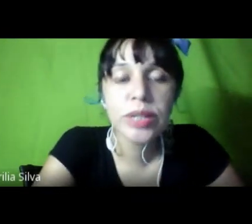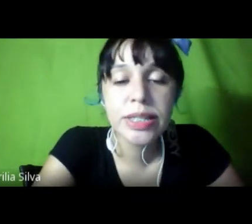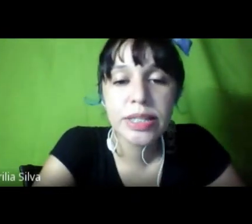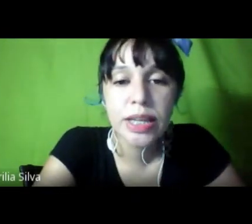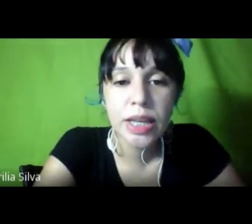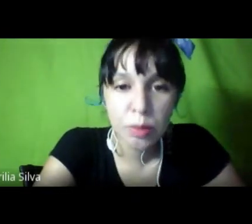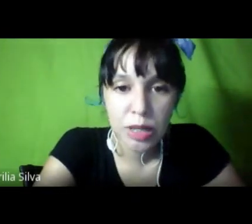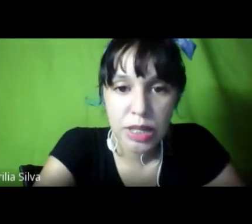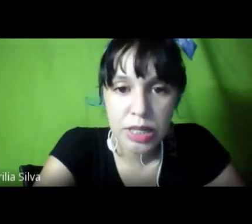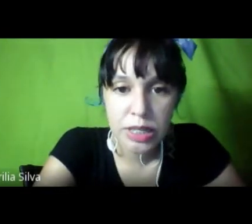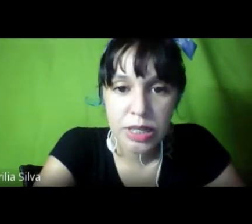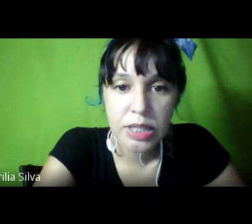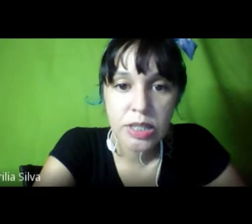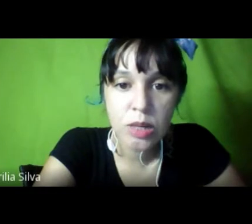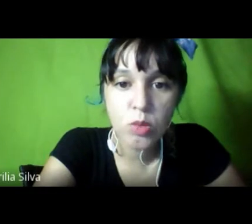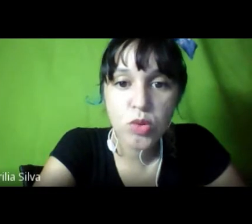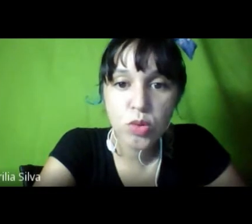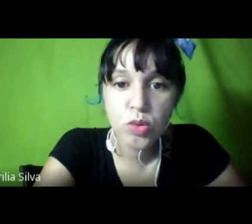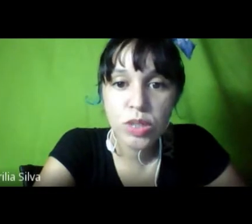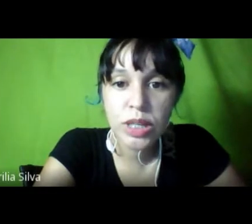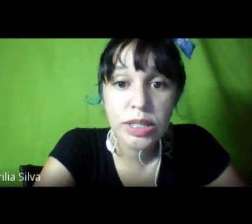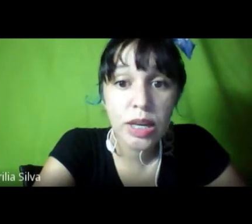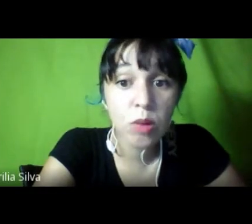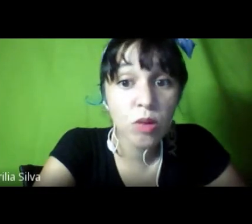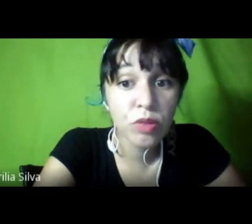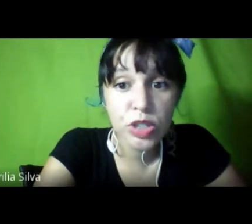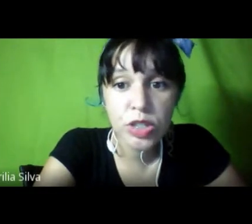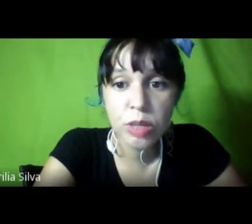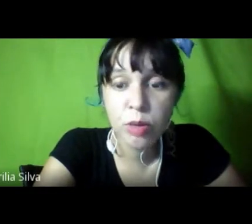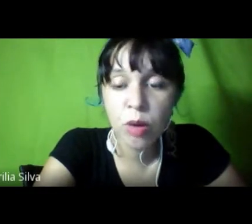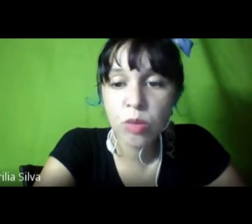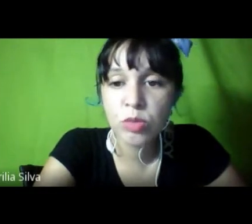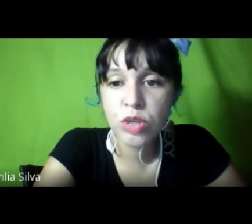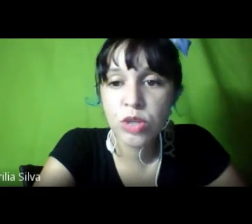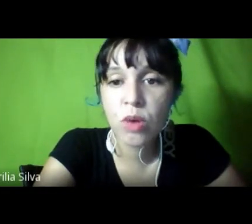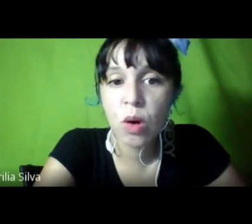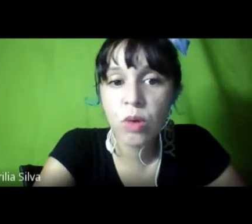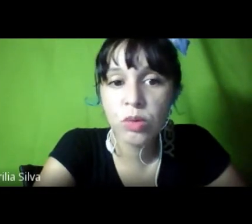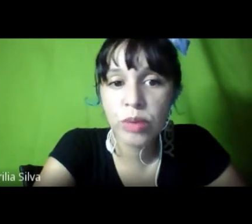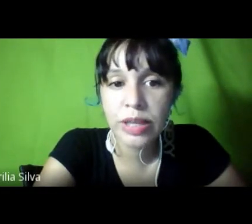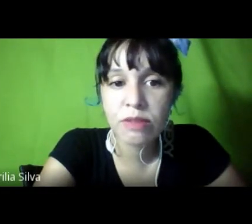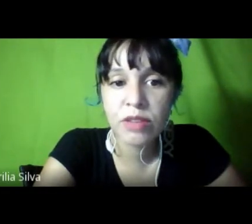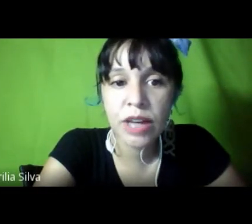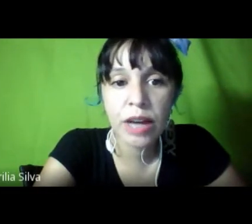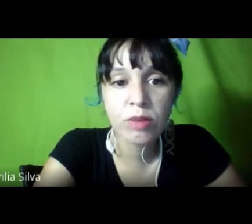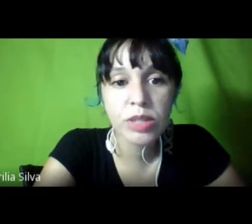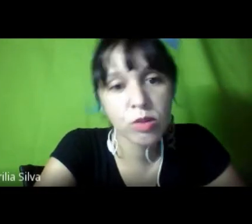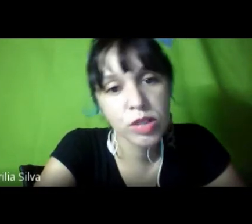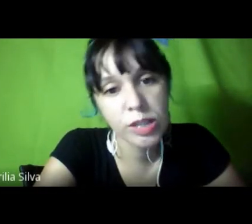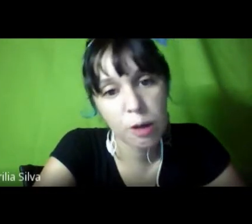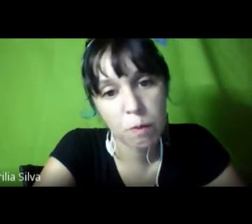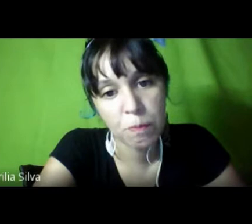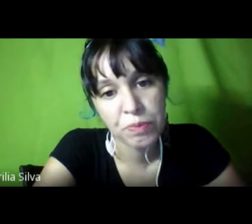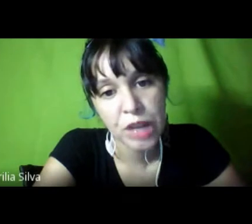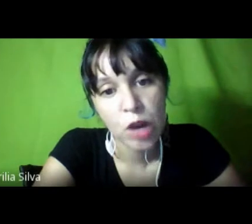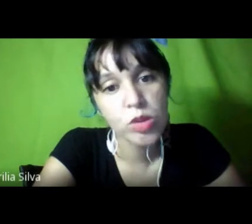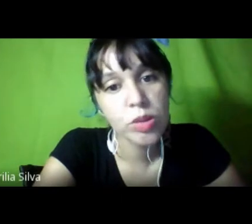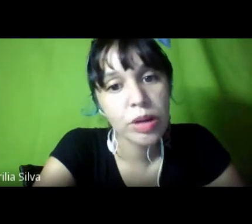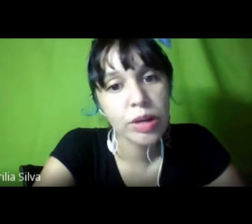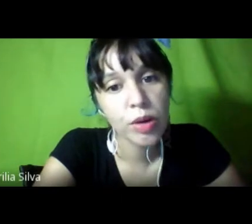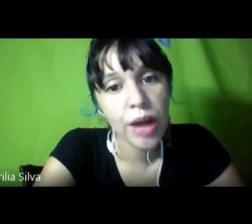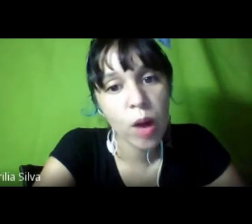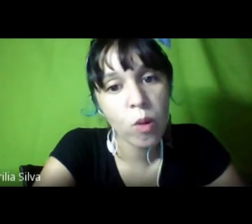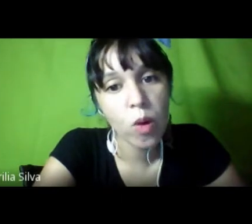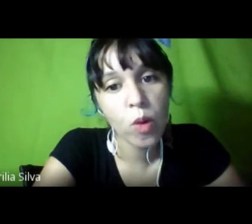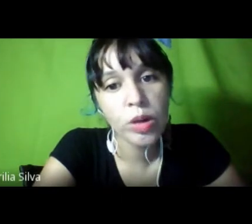Identidades surdas híbridas são surdos que nasceram ouvintes e por algum motivo ou doença ficaram sem audição. Usam